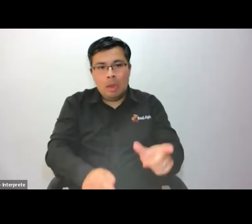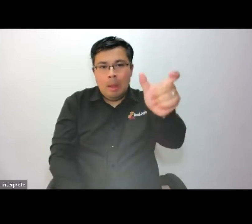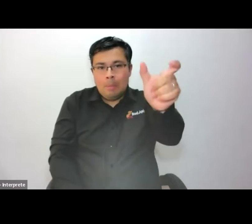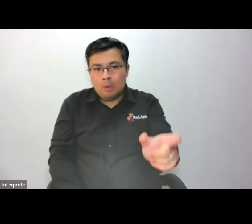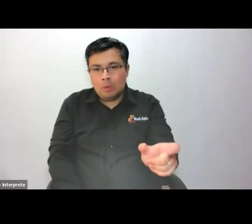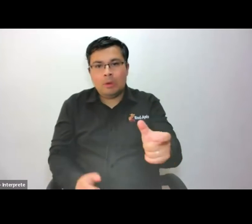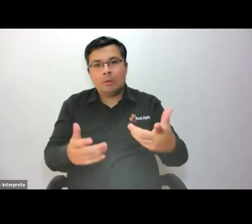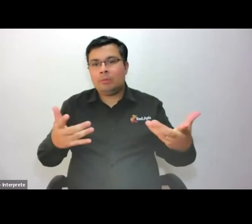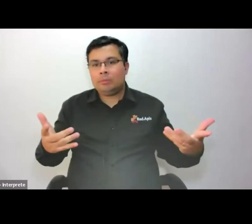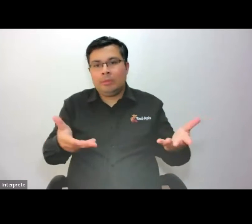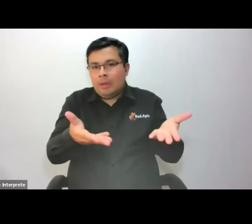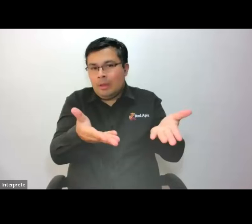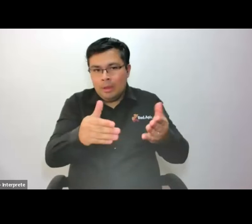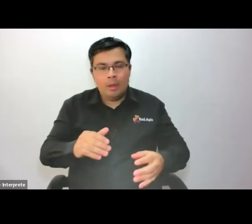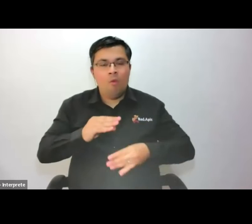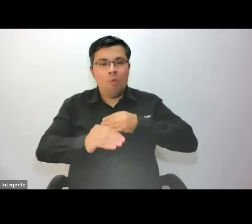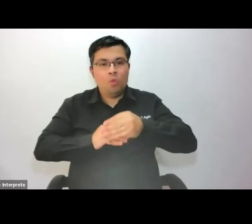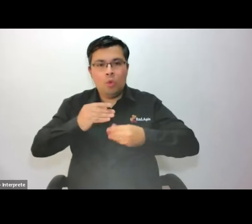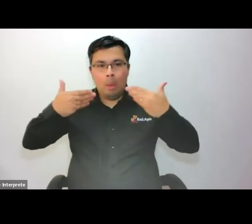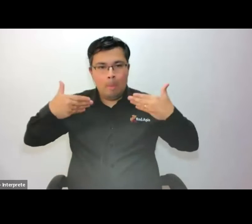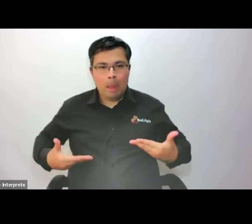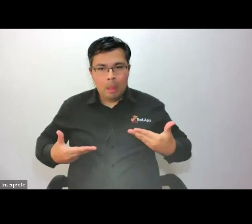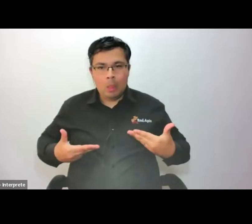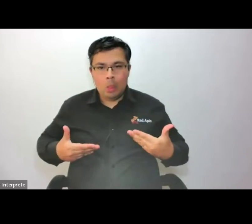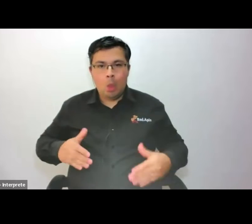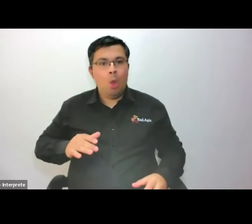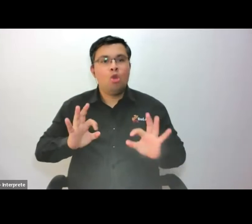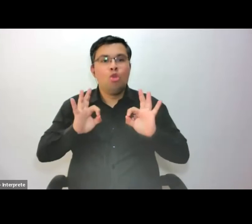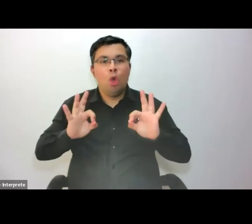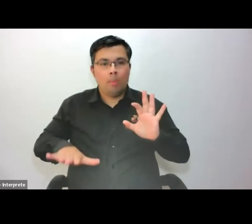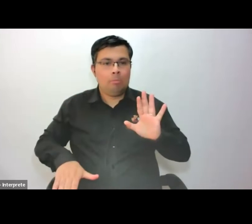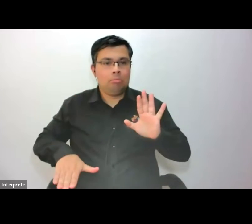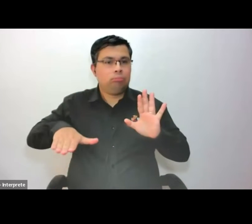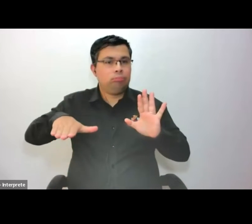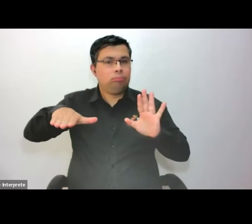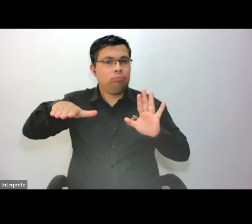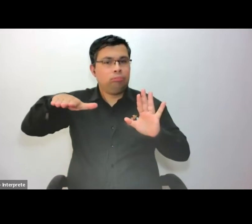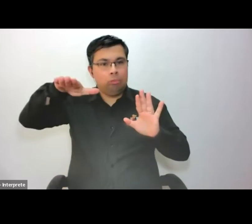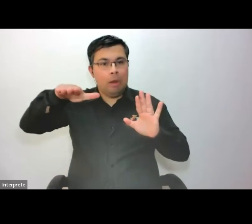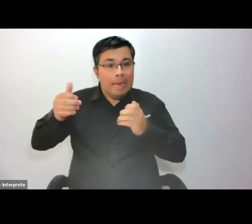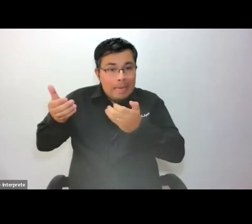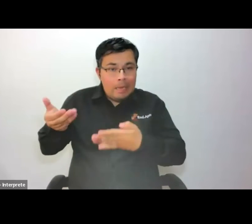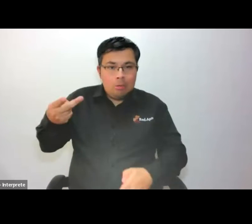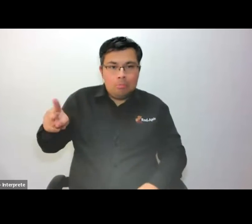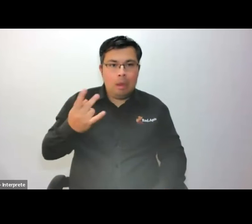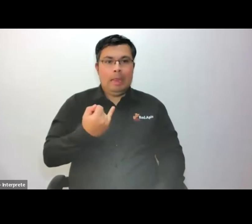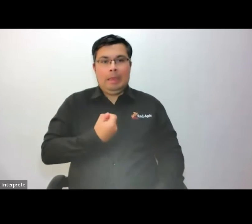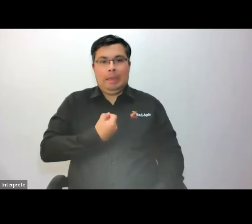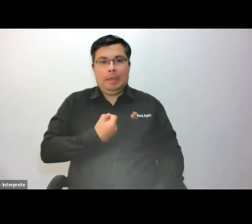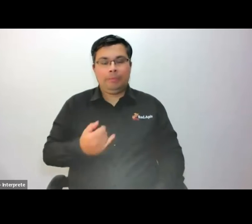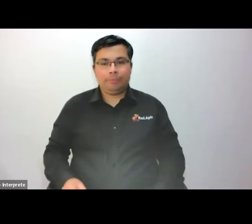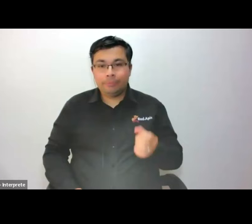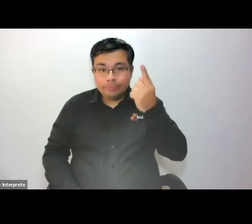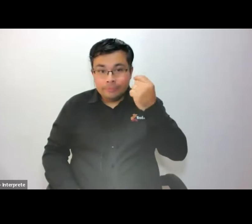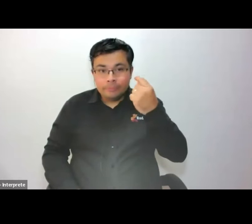Se explica, se comprende desde esta condición que pasa a ser identidad. Y desde una perspectiva social,